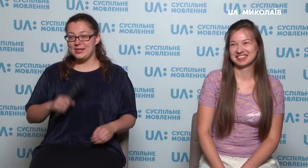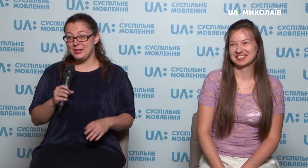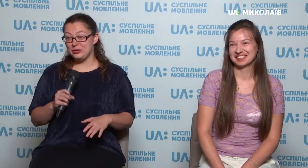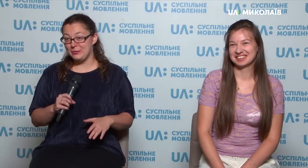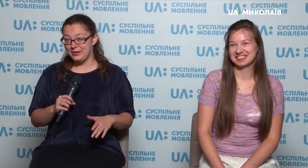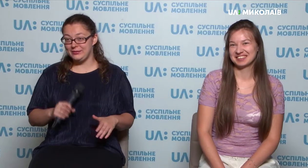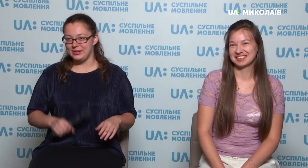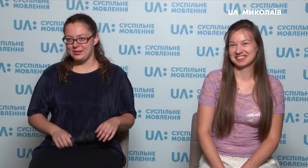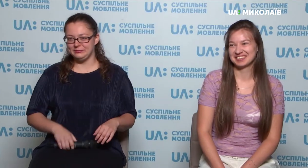Я здається, трошки піддивилася.